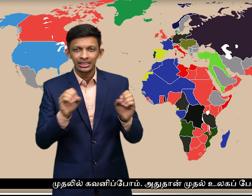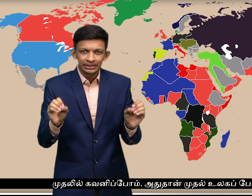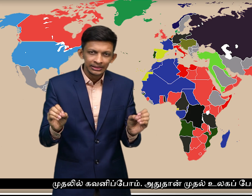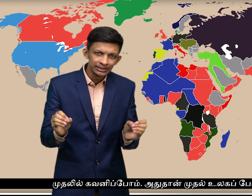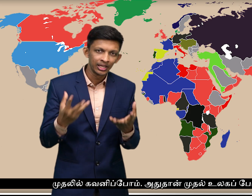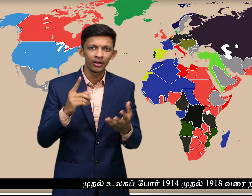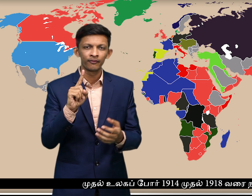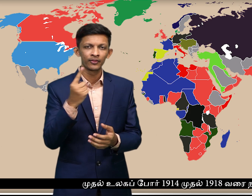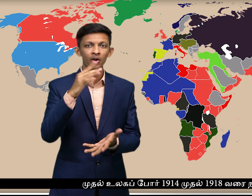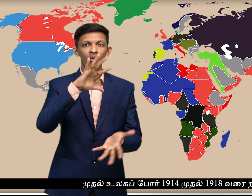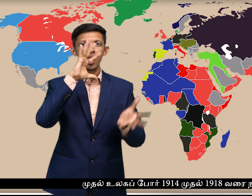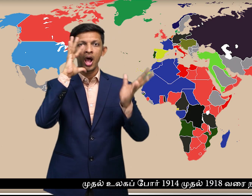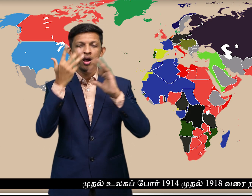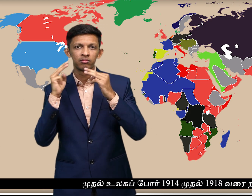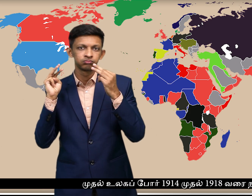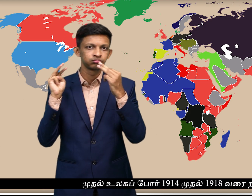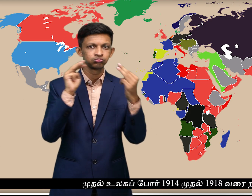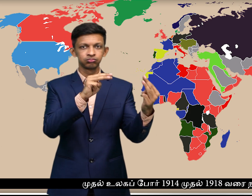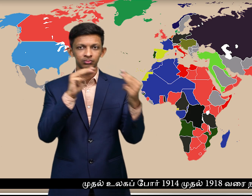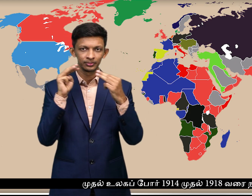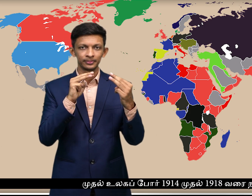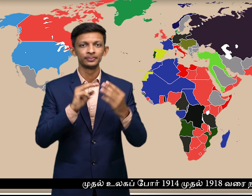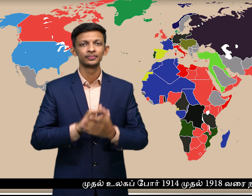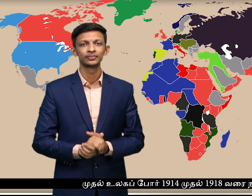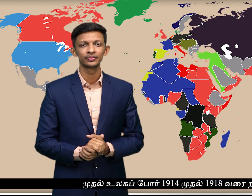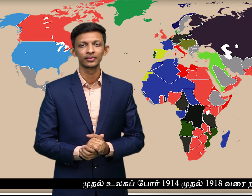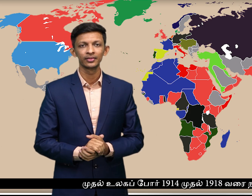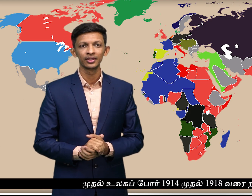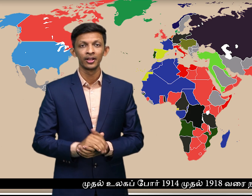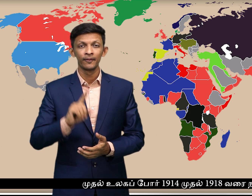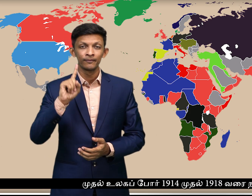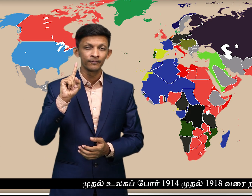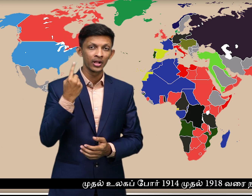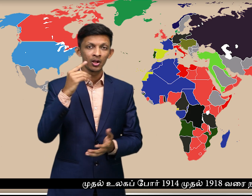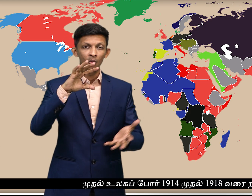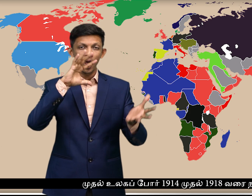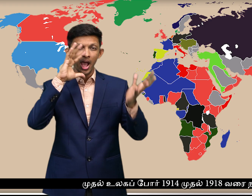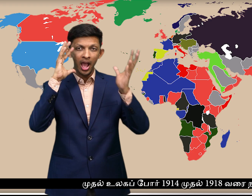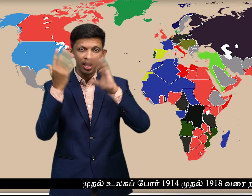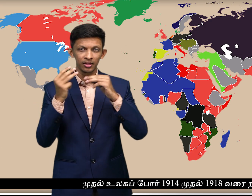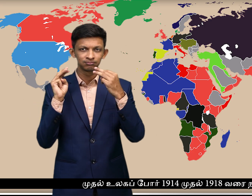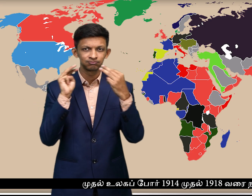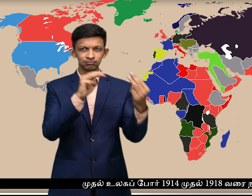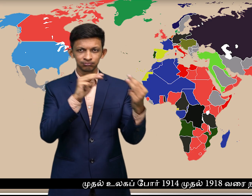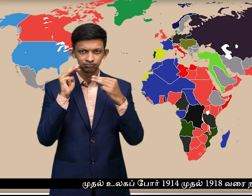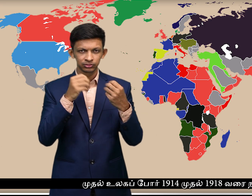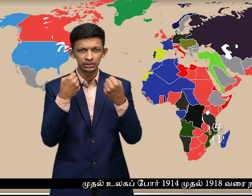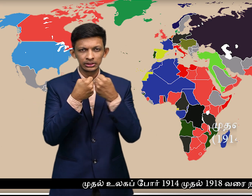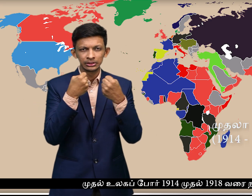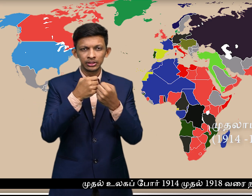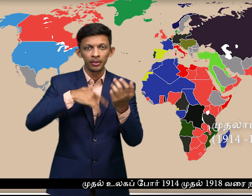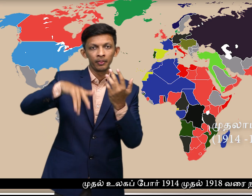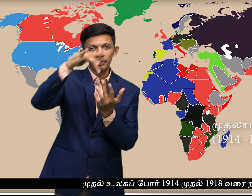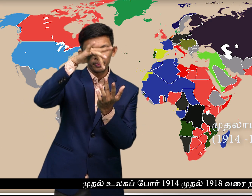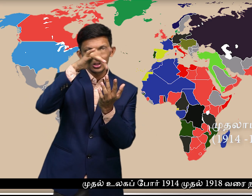போரின் ஆரம்பம். முதல் உலகப் போர் 1914 முதல் 1918 வரை நடந்தது.